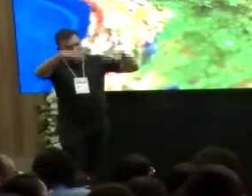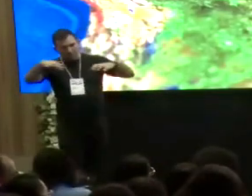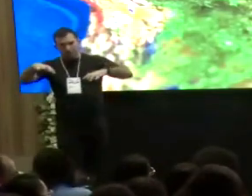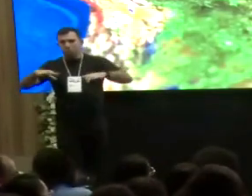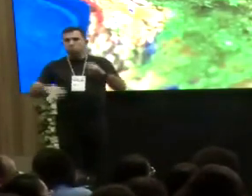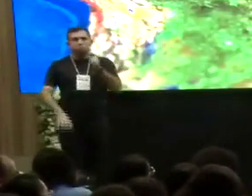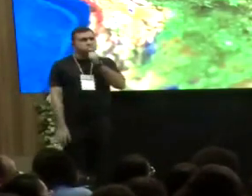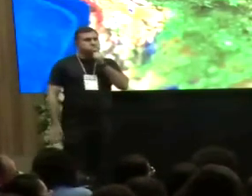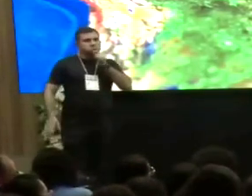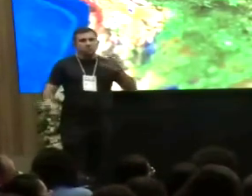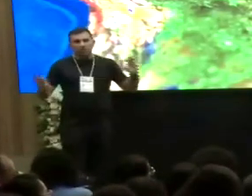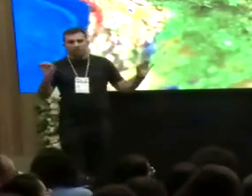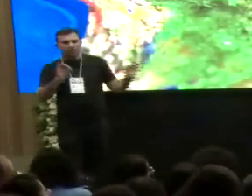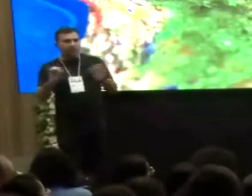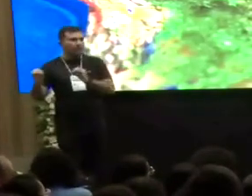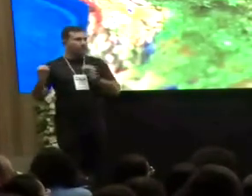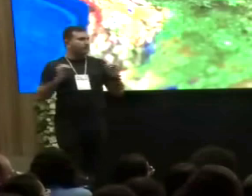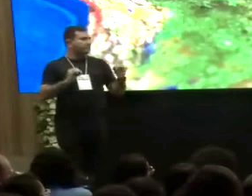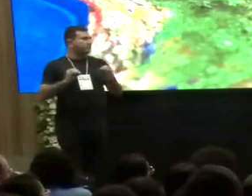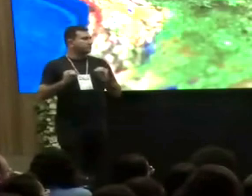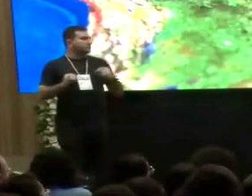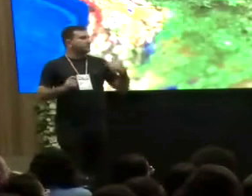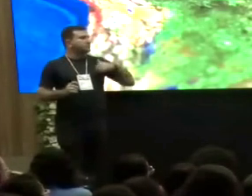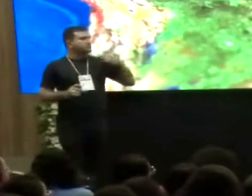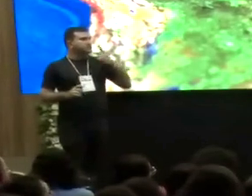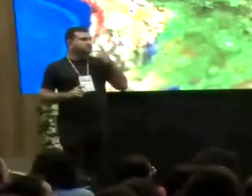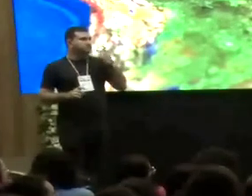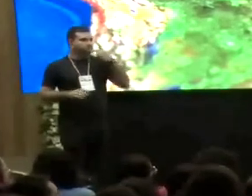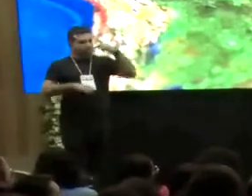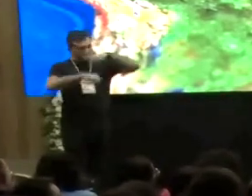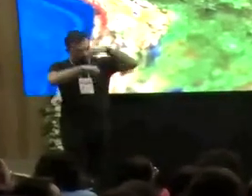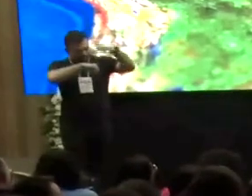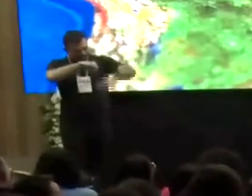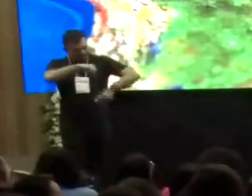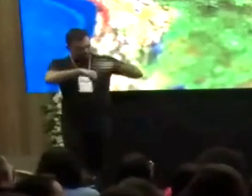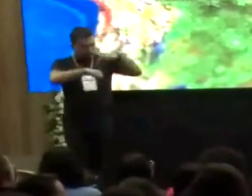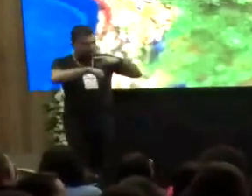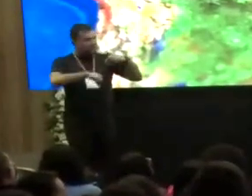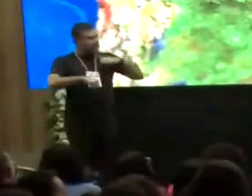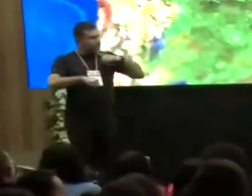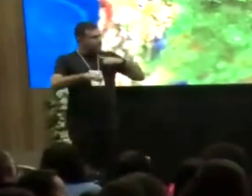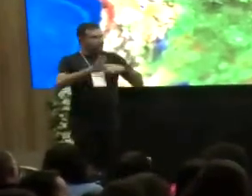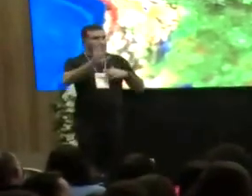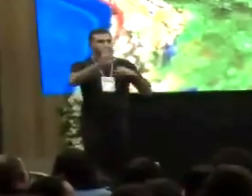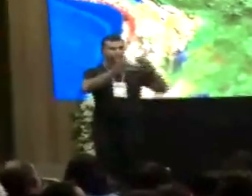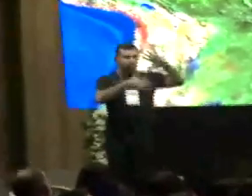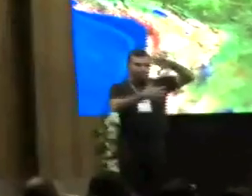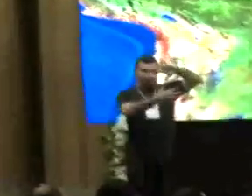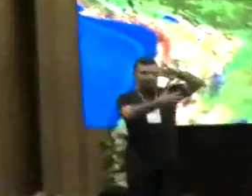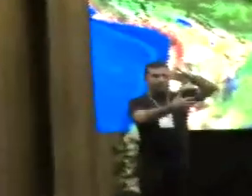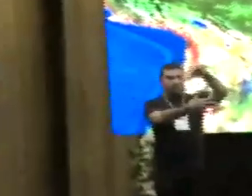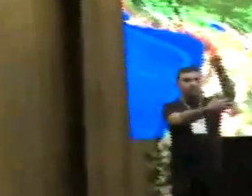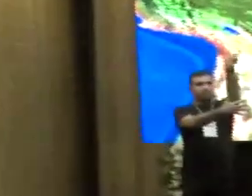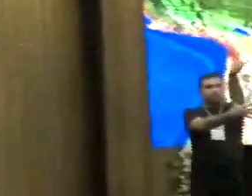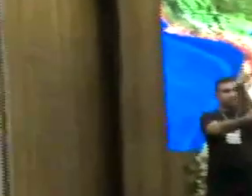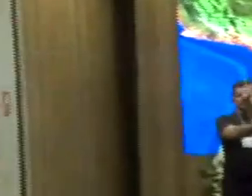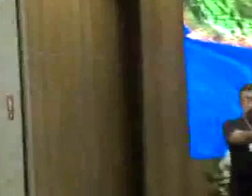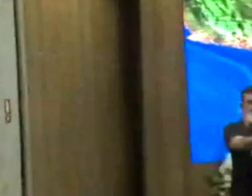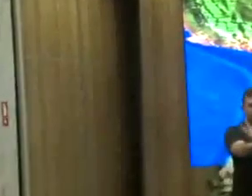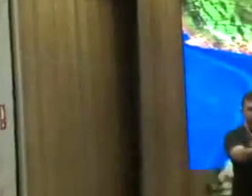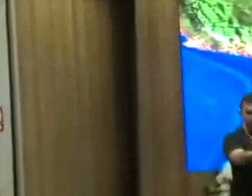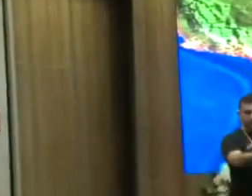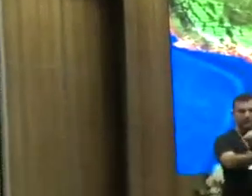planeta. Eu estou falando do país que tem a costa mapeada mais rica